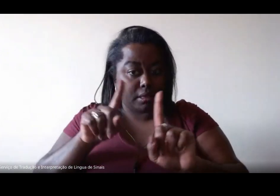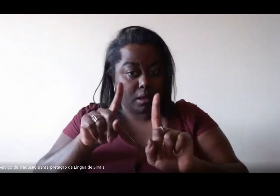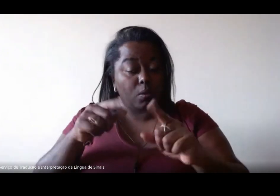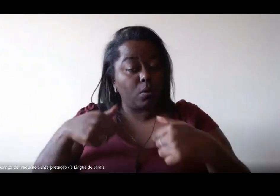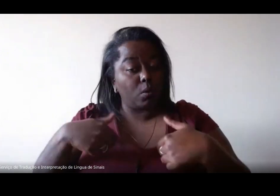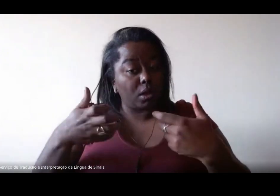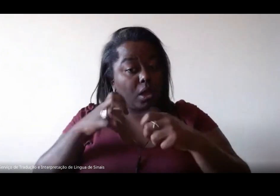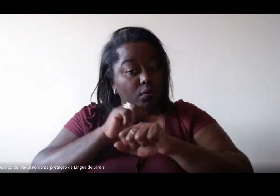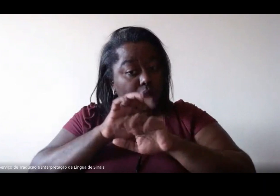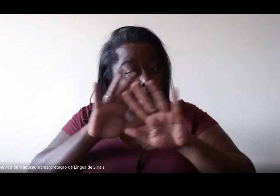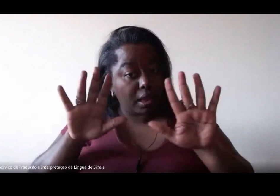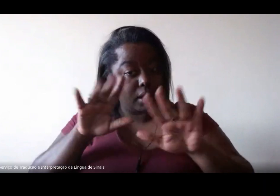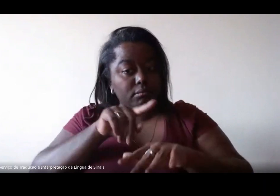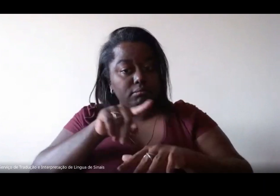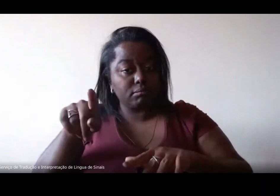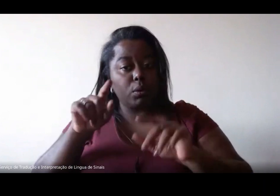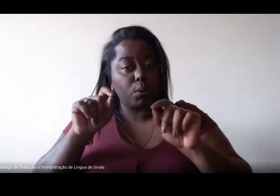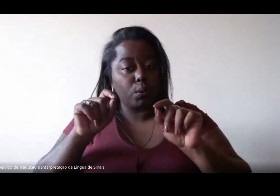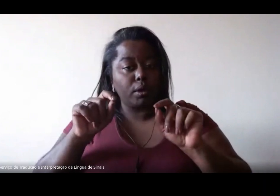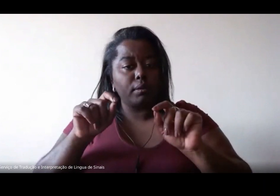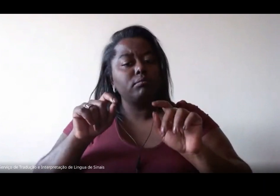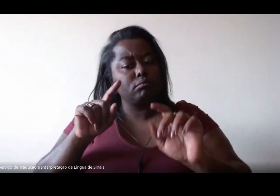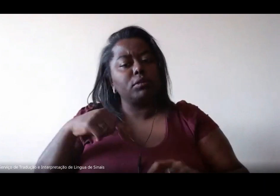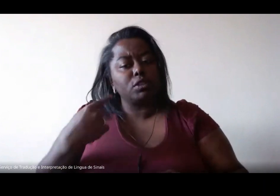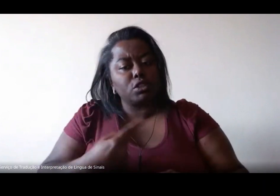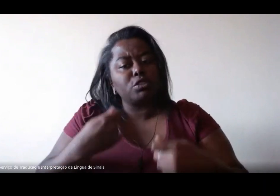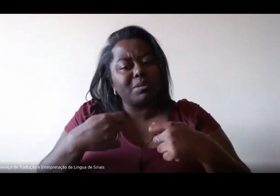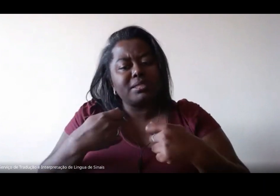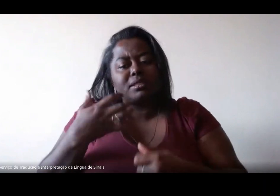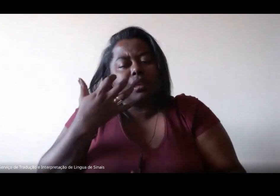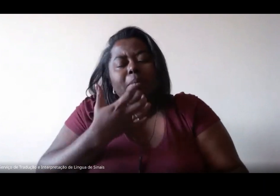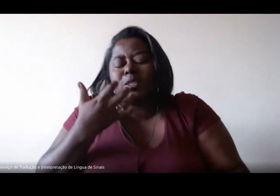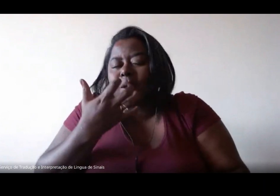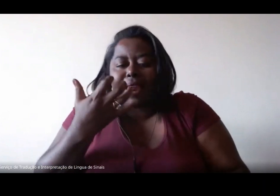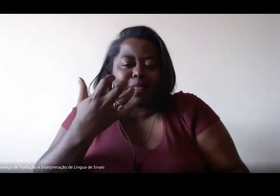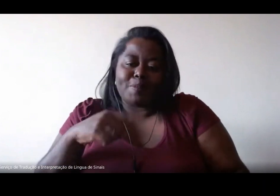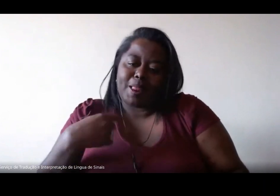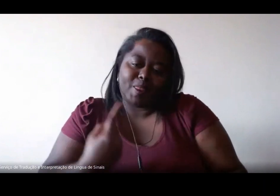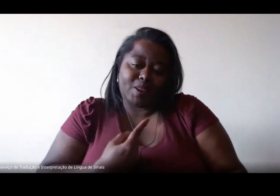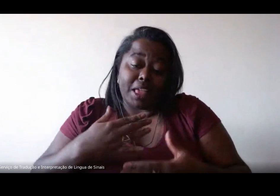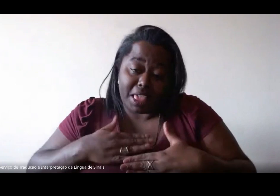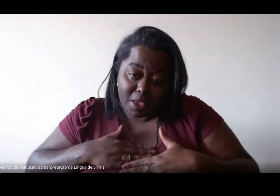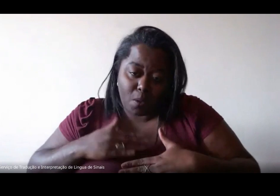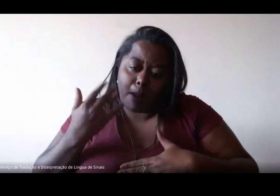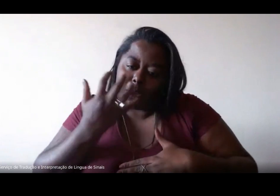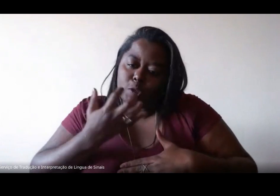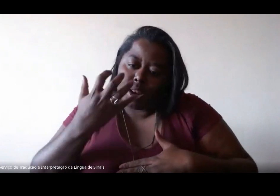dessa perspectiva. Eu quero que fique bem claro para todo mundo que eu acho que a gente tem que ser apaixonado pela nossa, eu sou